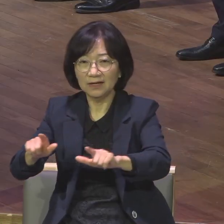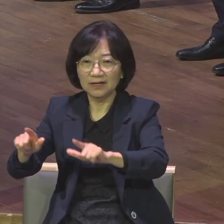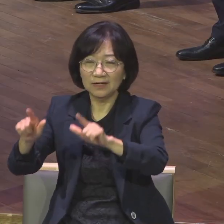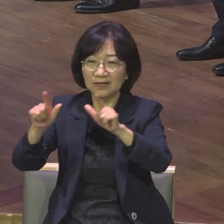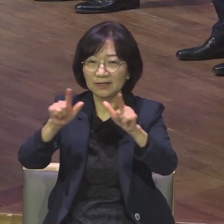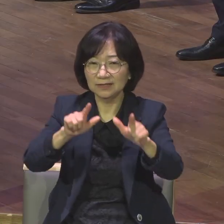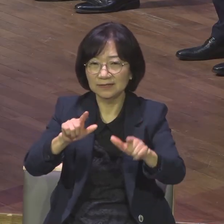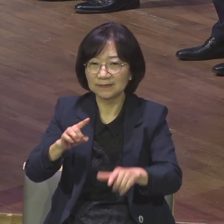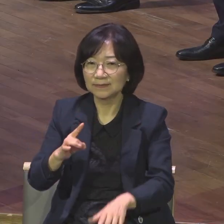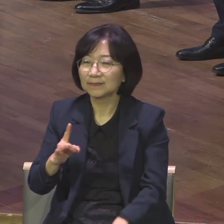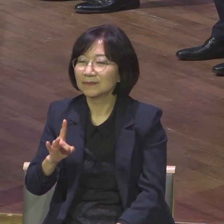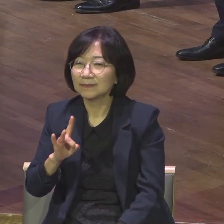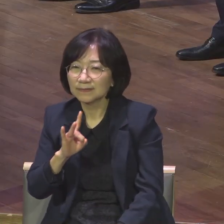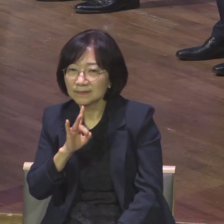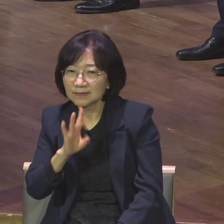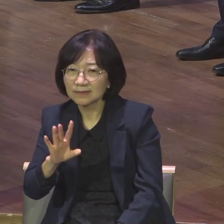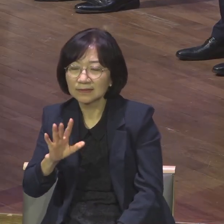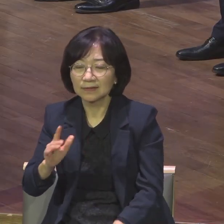것